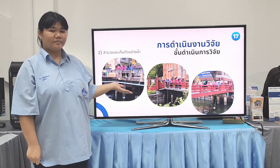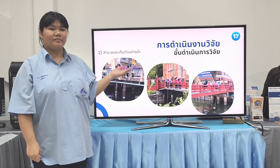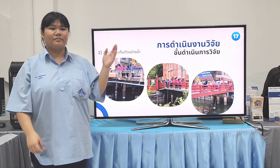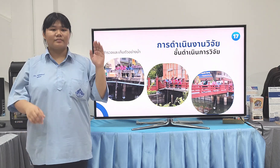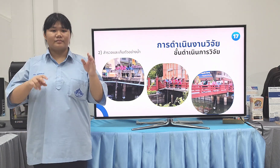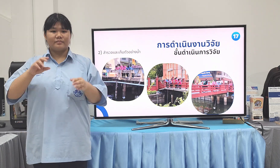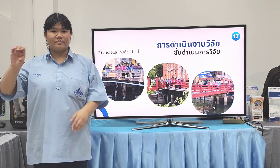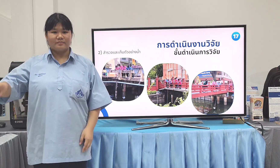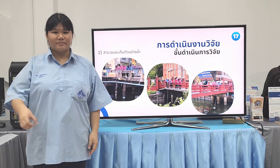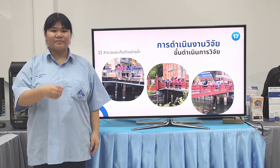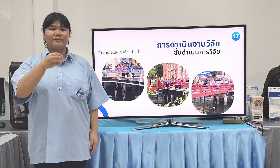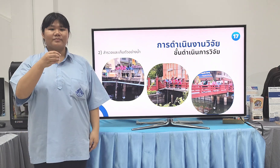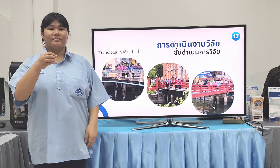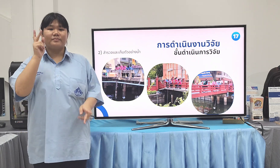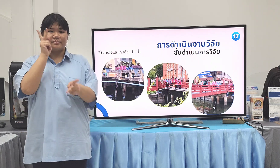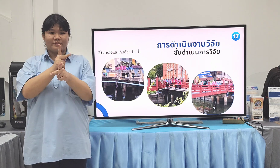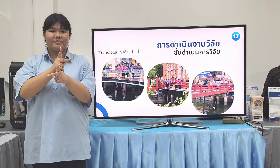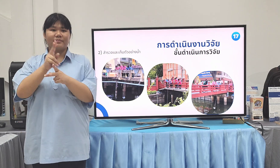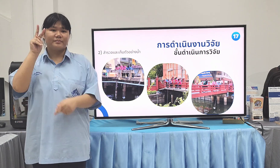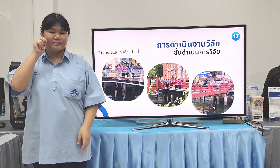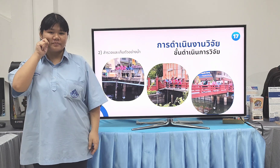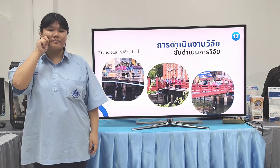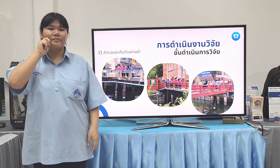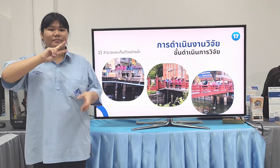วิจัยมีการสำรวจและเก็บตัวอย่าง